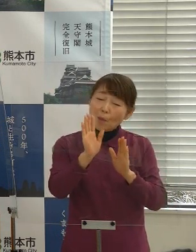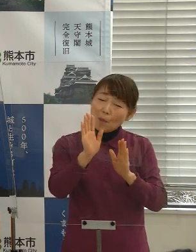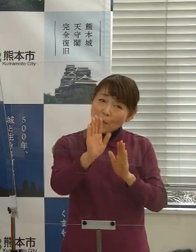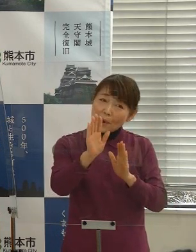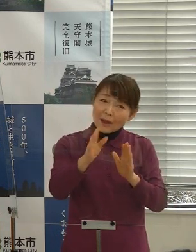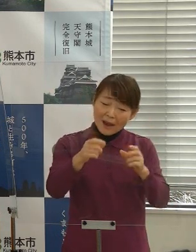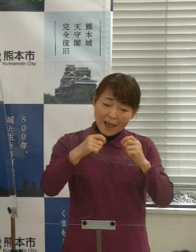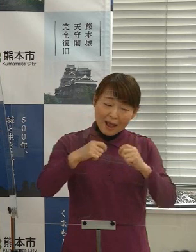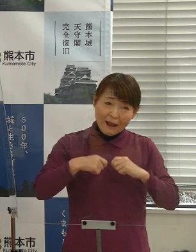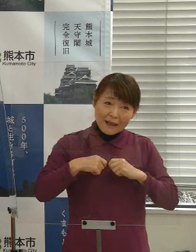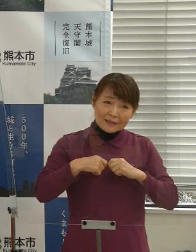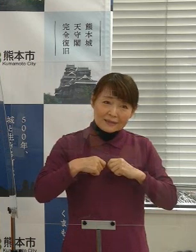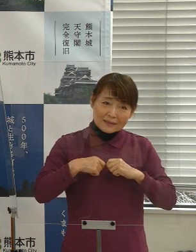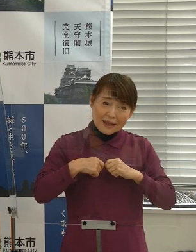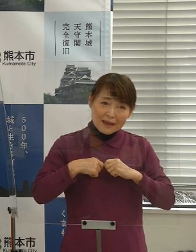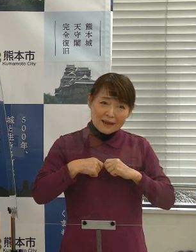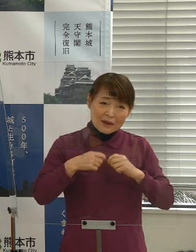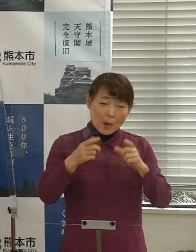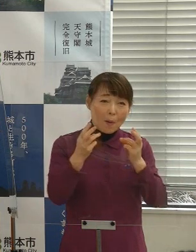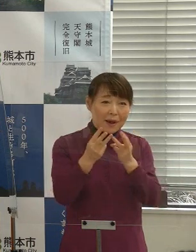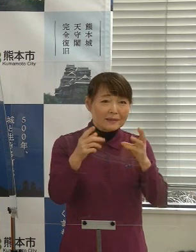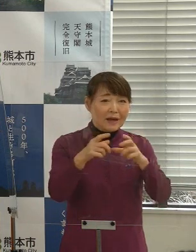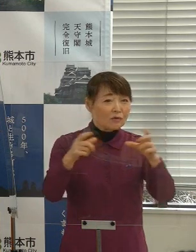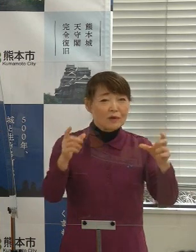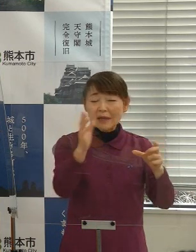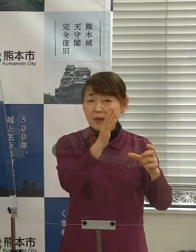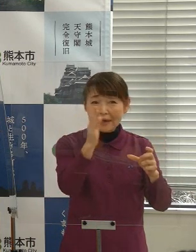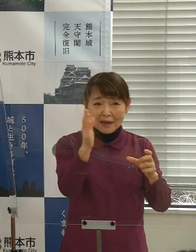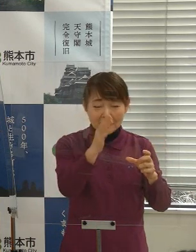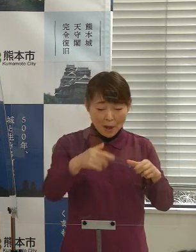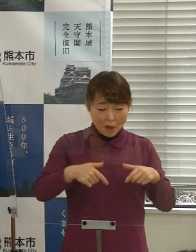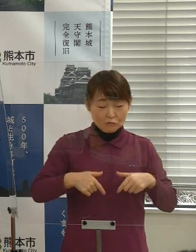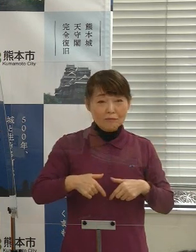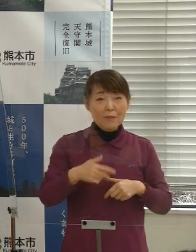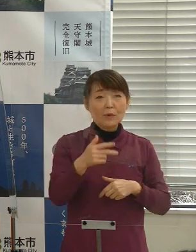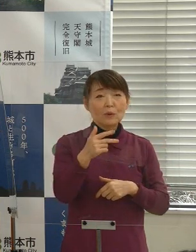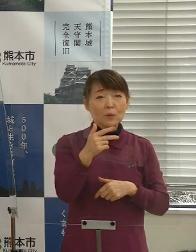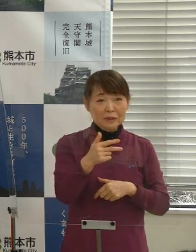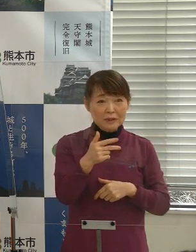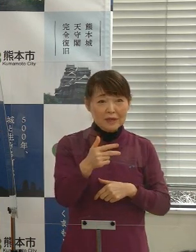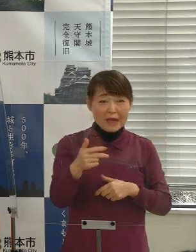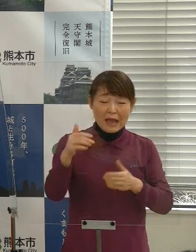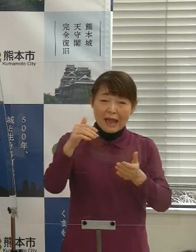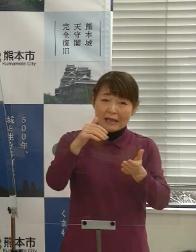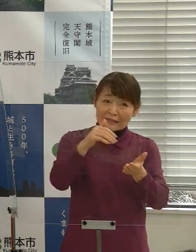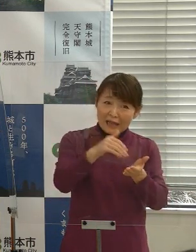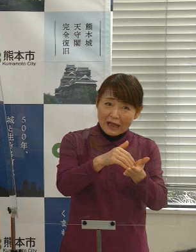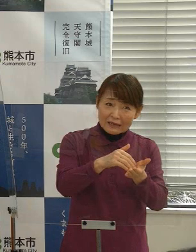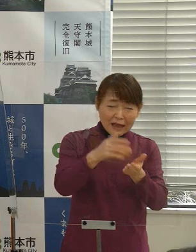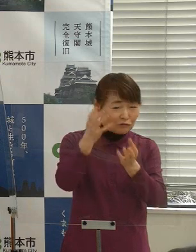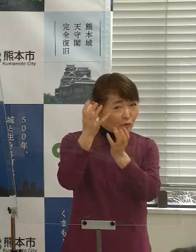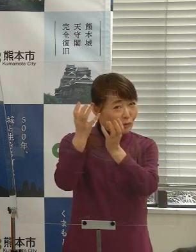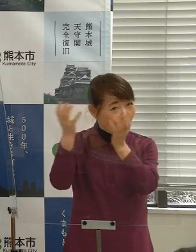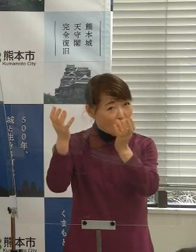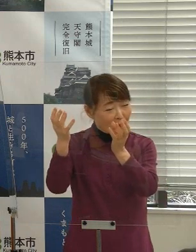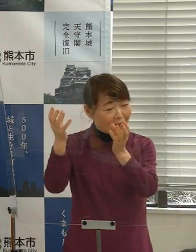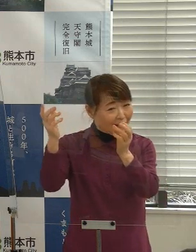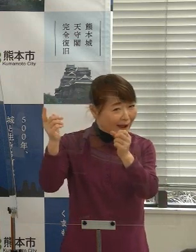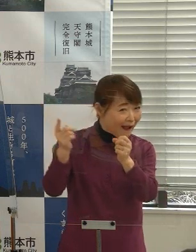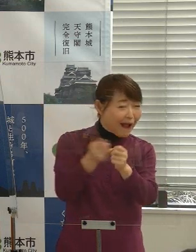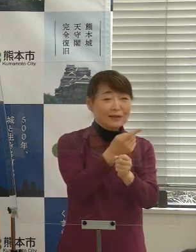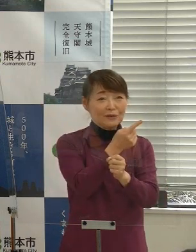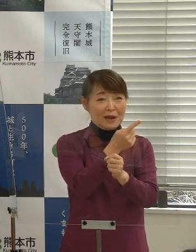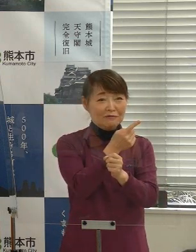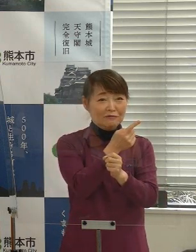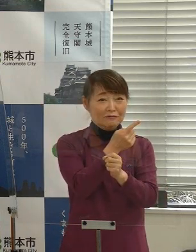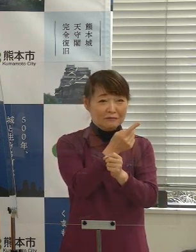えていかなければ、私はこの熊本市の、まあ、最悪の想定が外れる、これは、まあ、ある意味では空